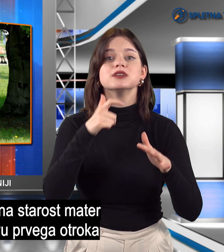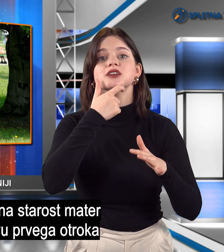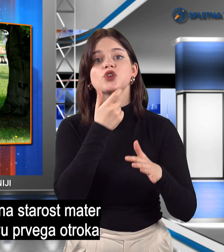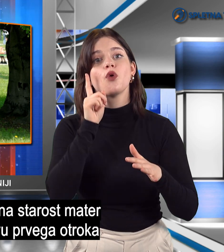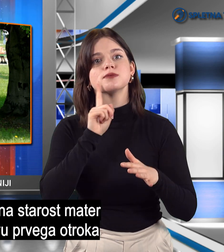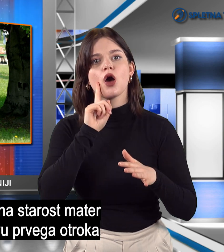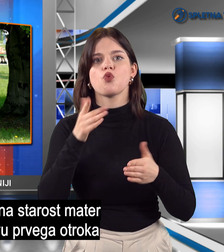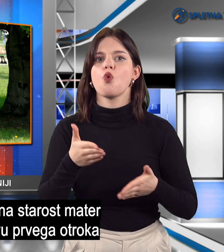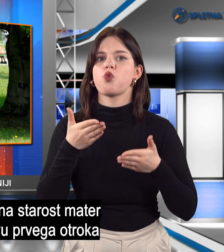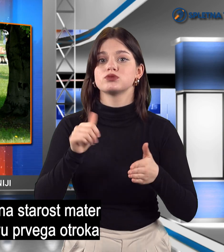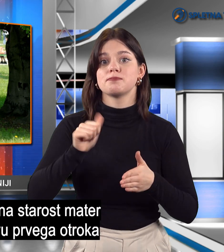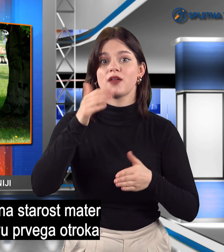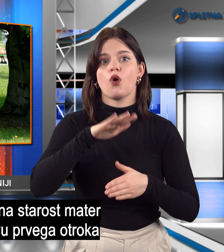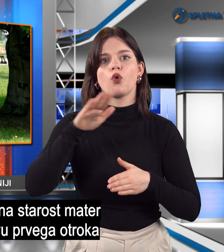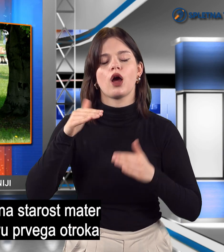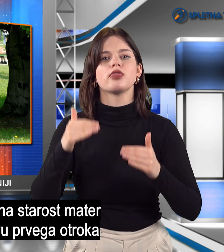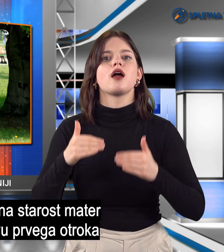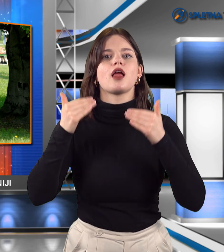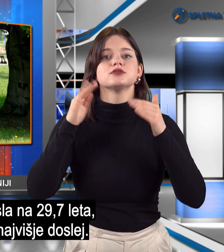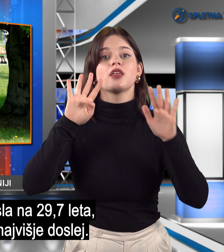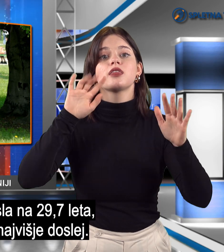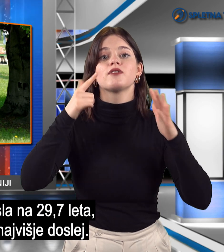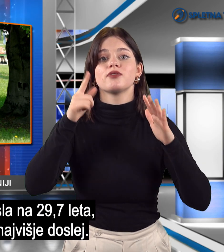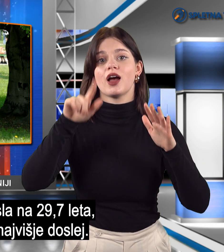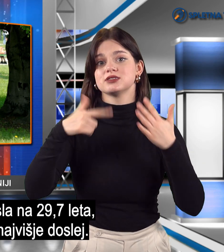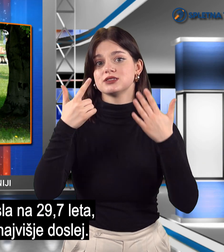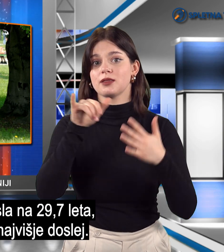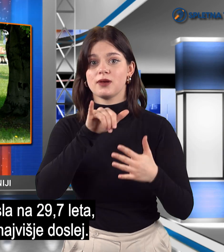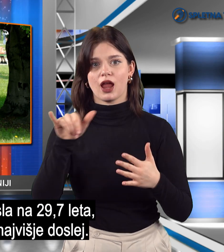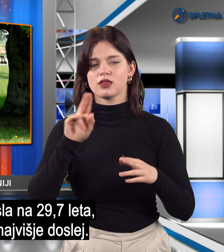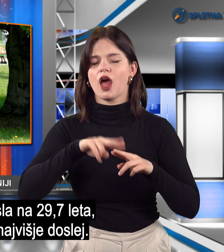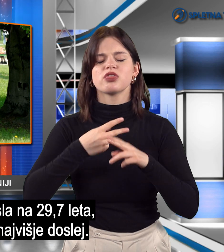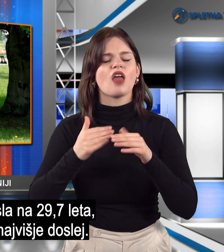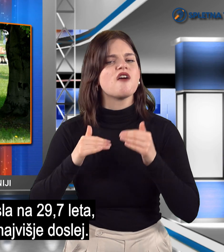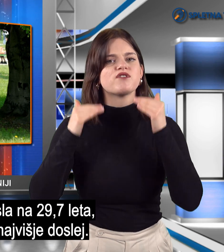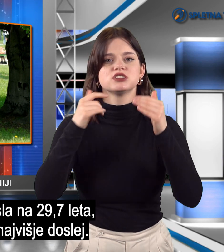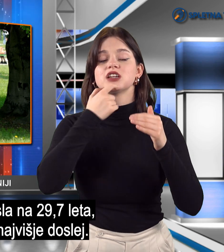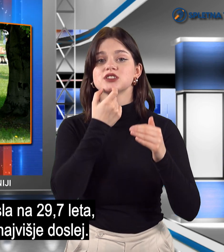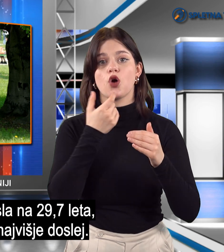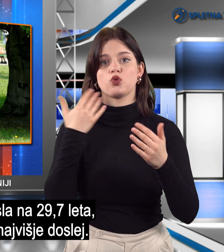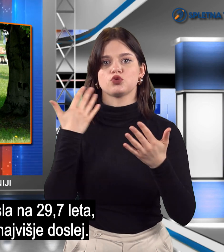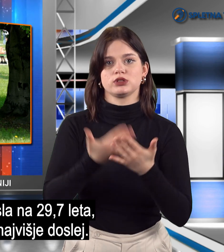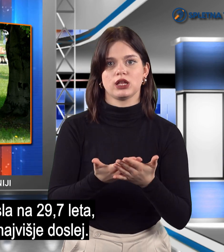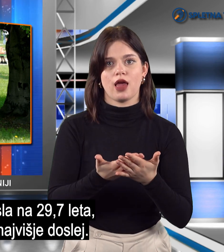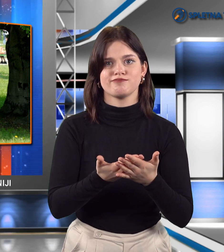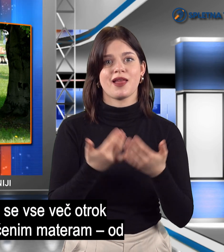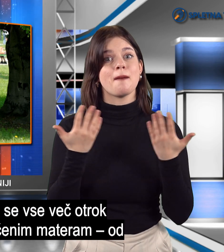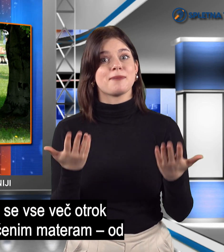Povprečna starost mater ob rojstvu prvega otroka je narasla na 29,7 leta, kar je najvišje